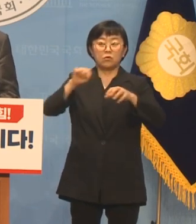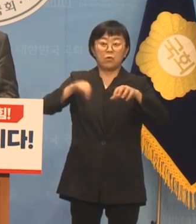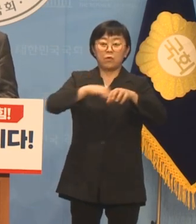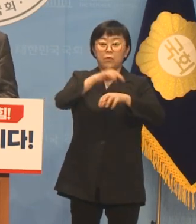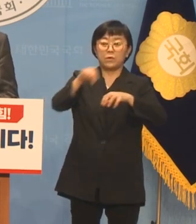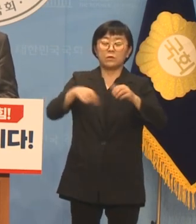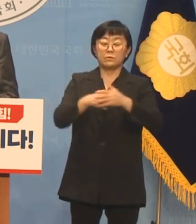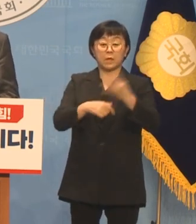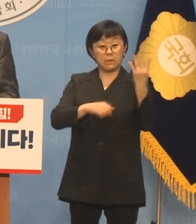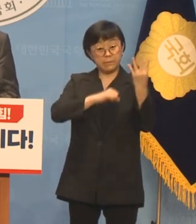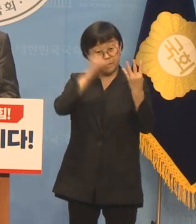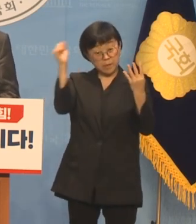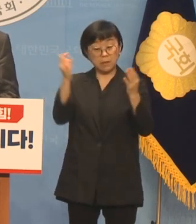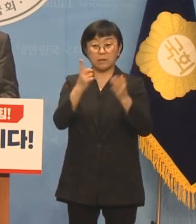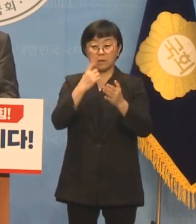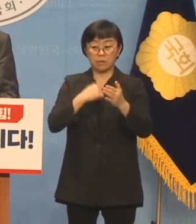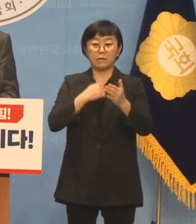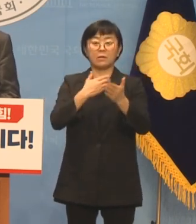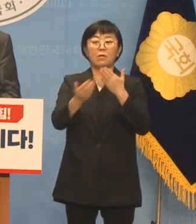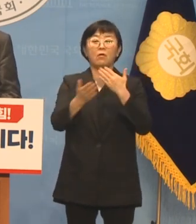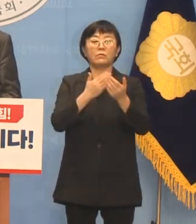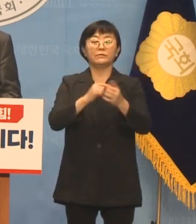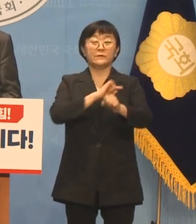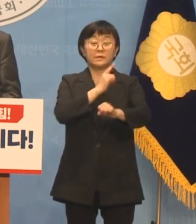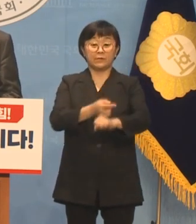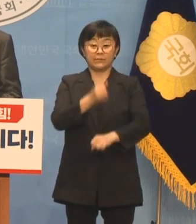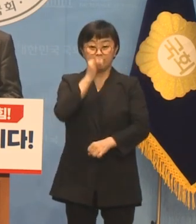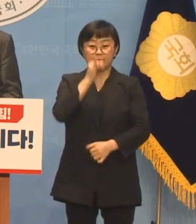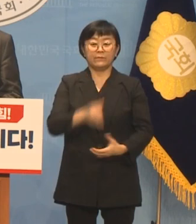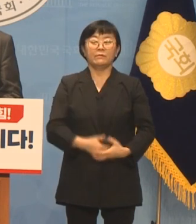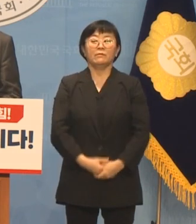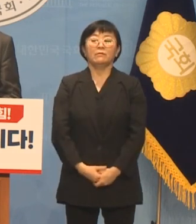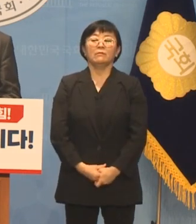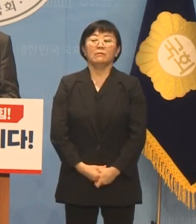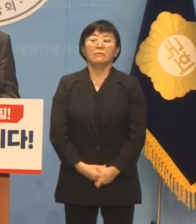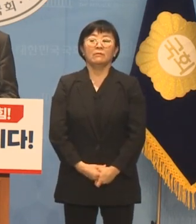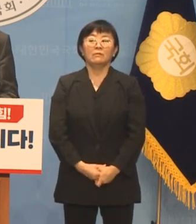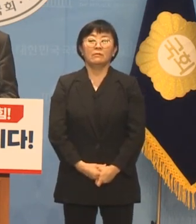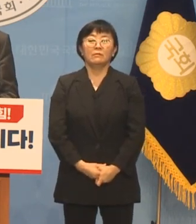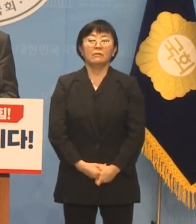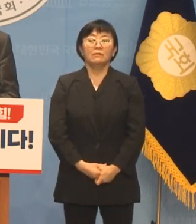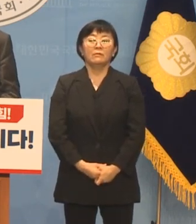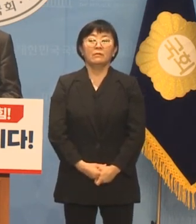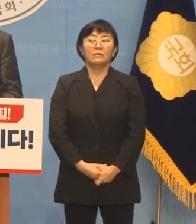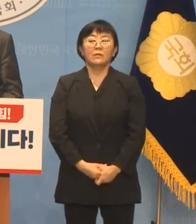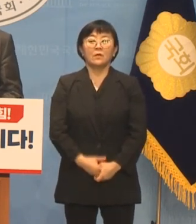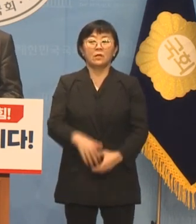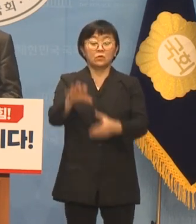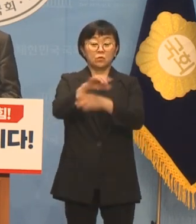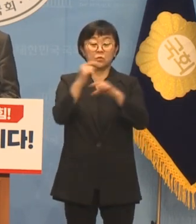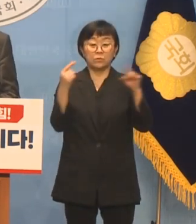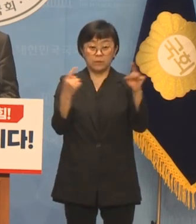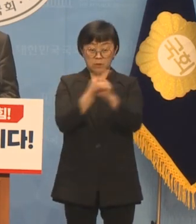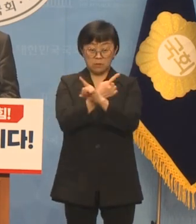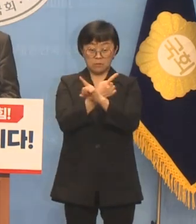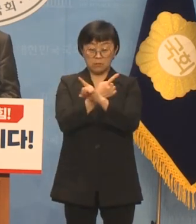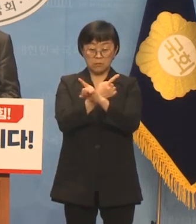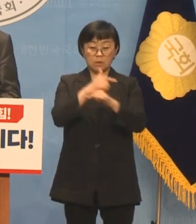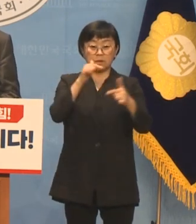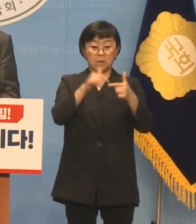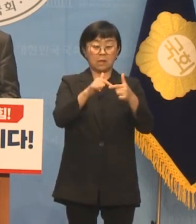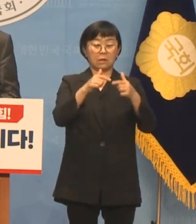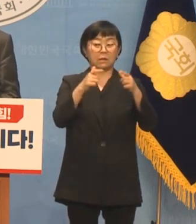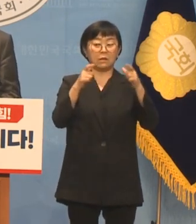서울에서만 4선을 한 경험과 능력을 갖추고 있습니다. 종로를 바꾸고